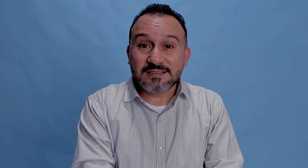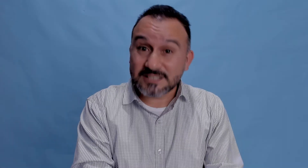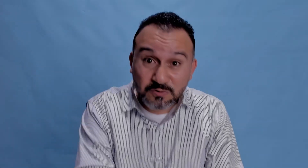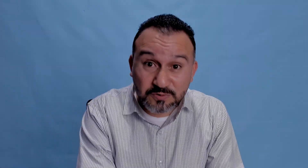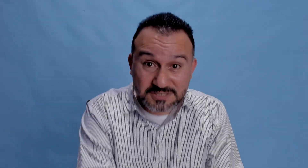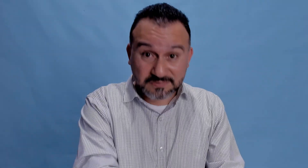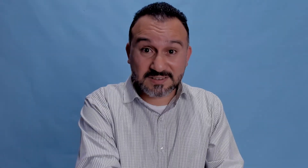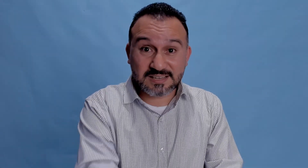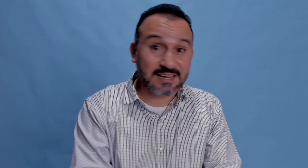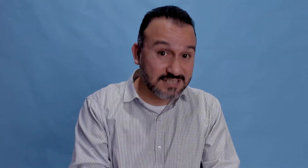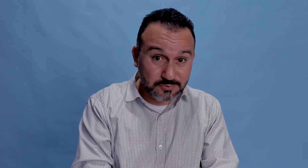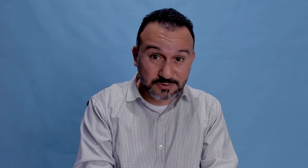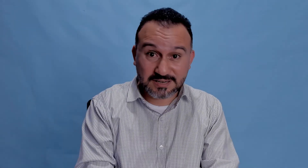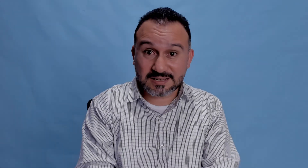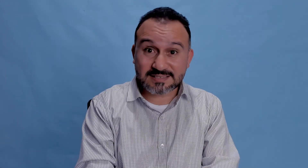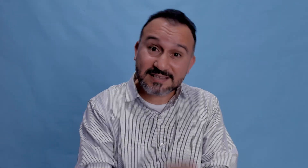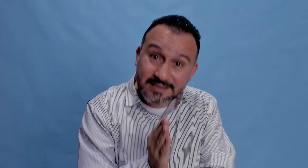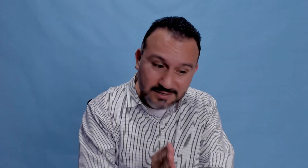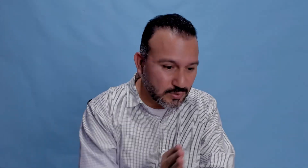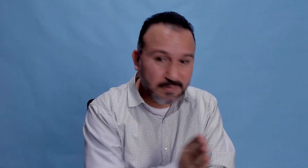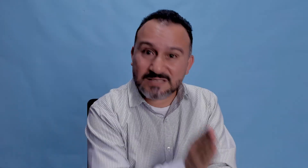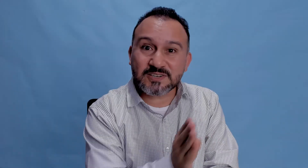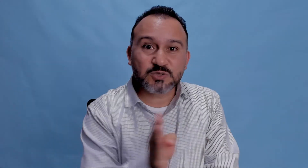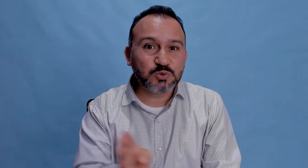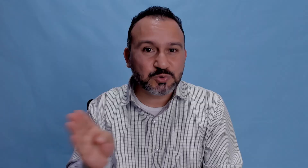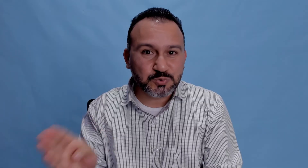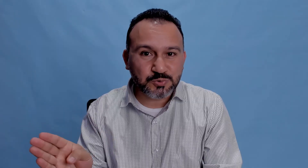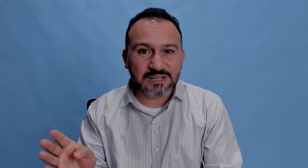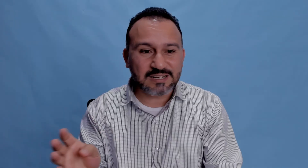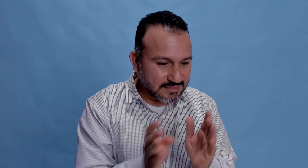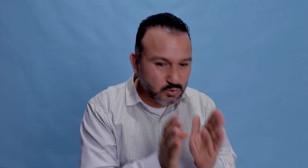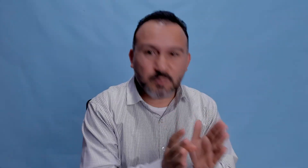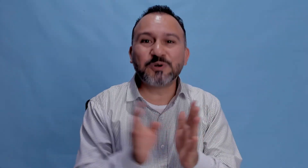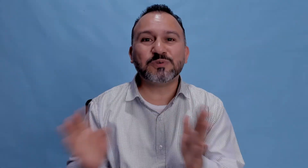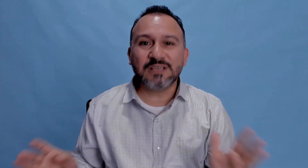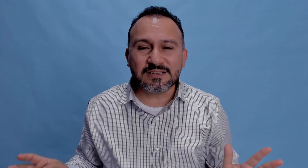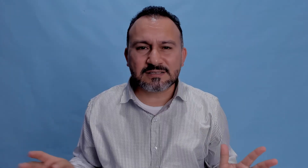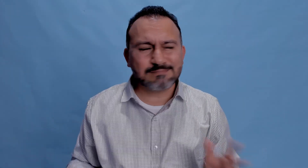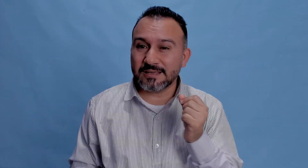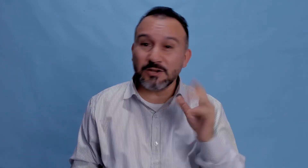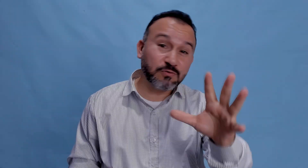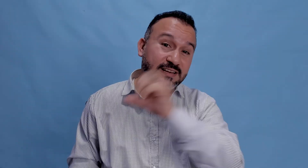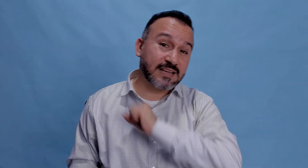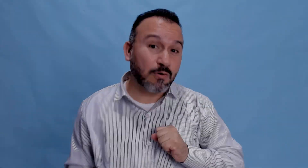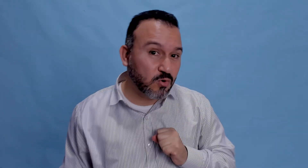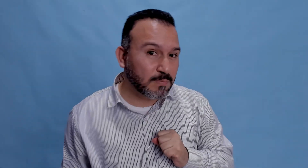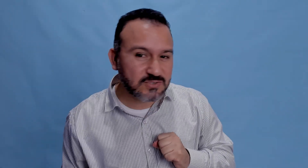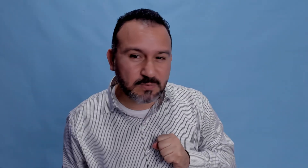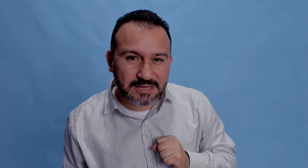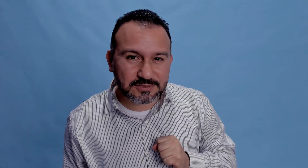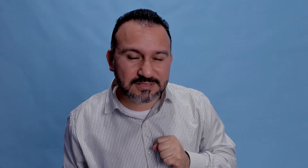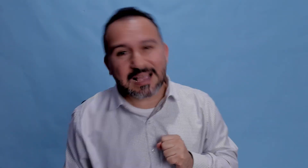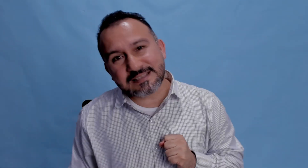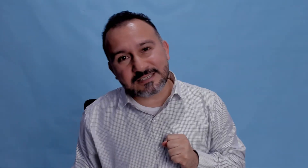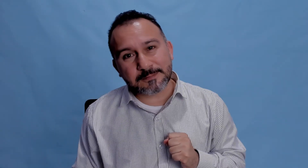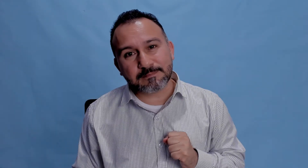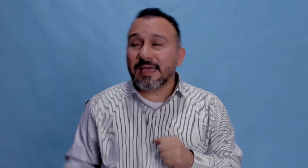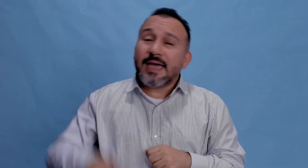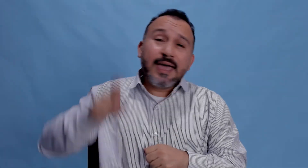eu fosse fazer essa música seguindo a mesma estrutura do português, eu faria algo mais ou menos assim.